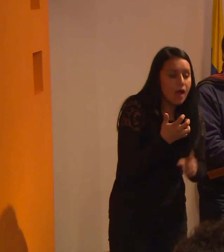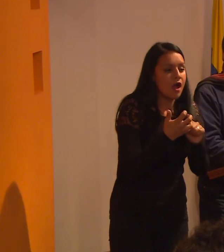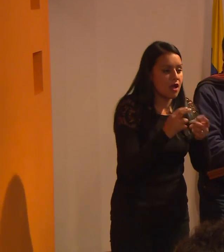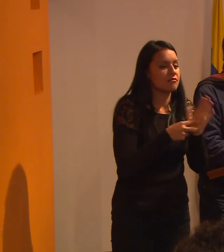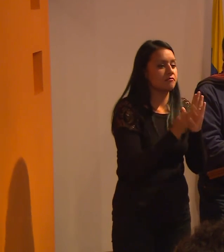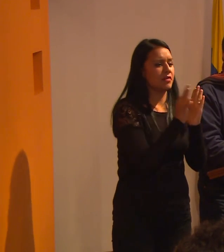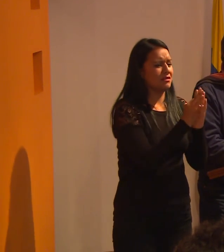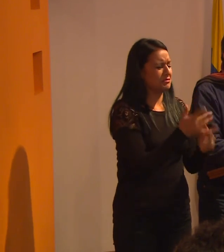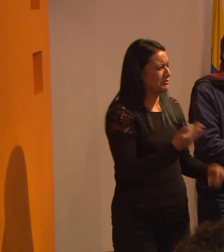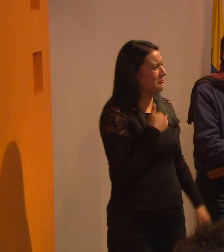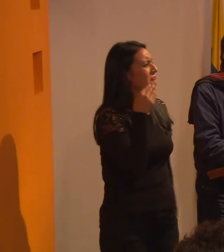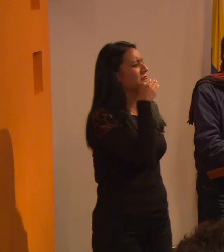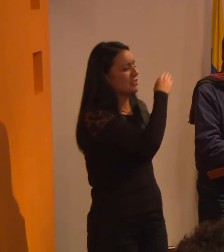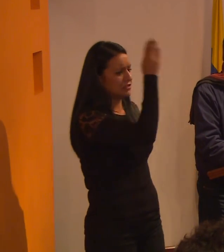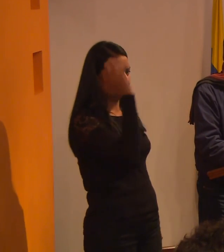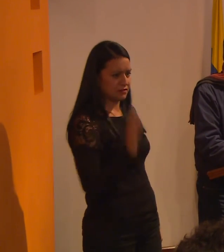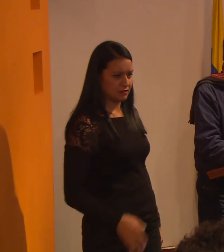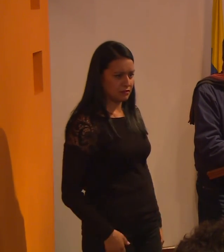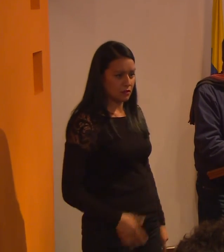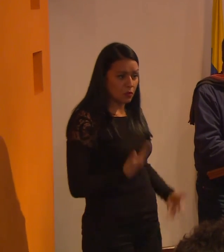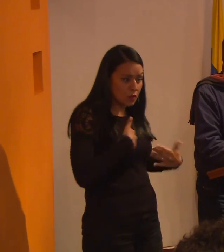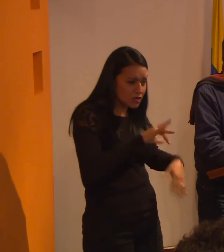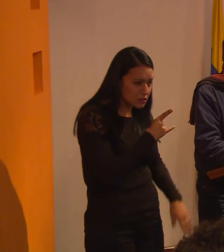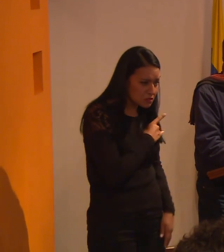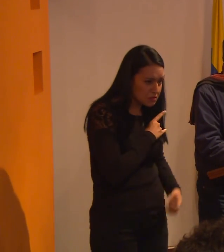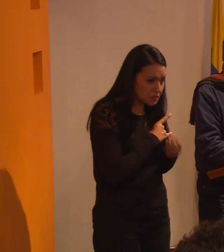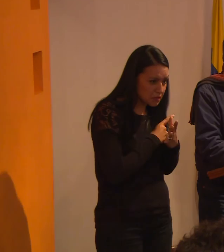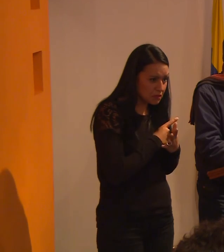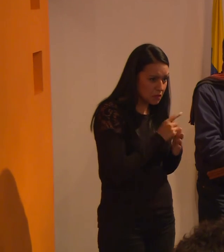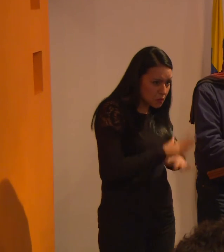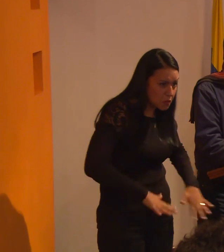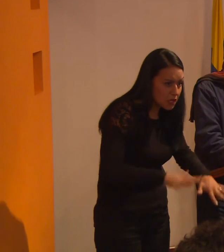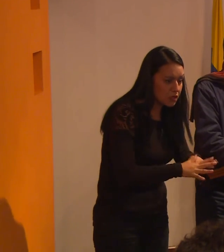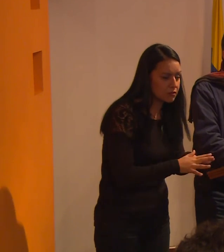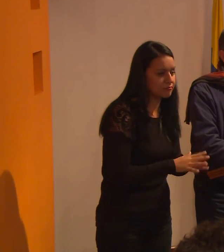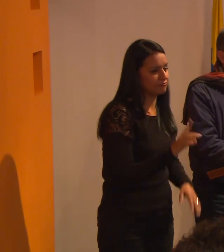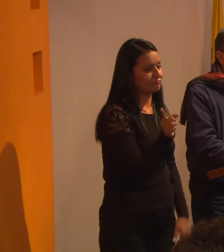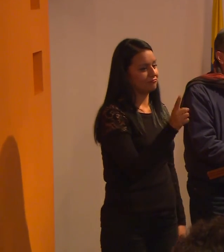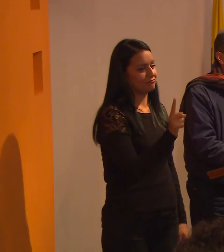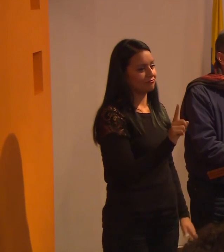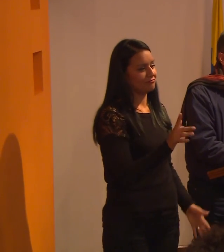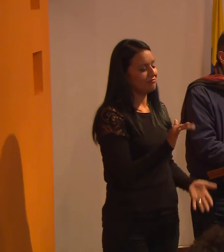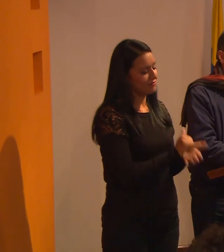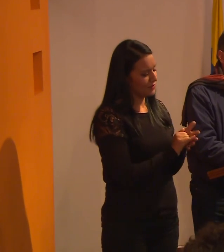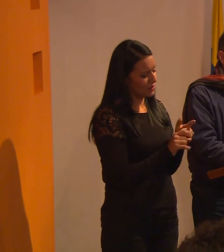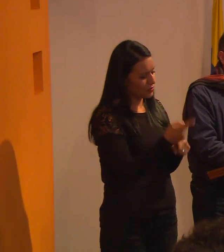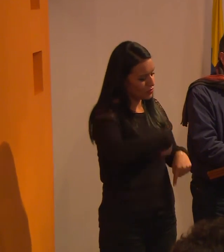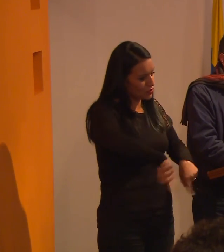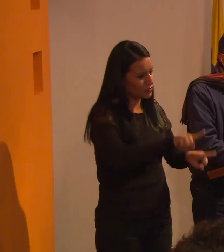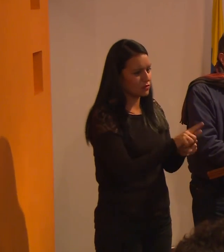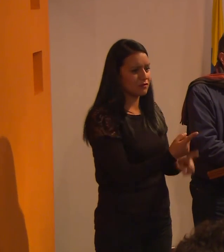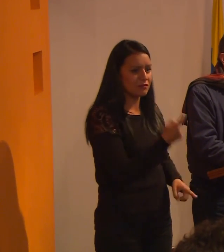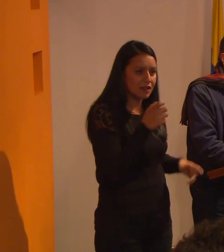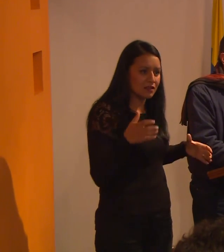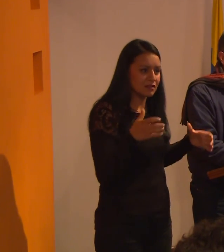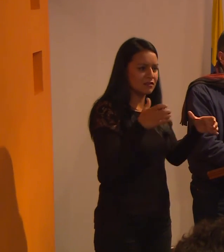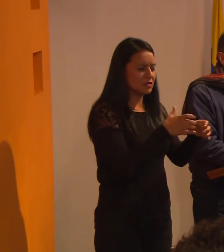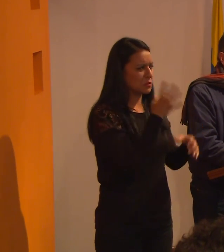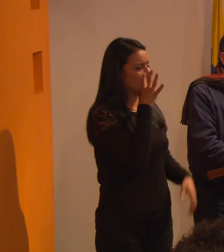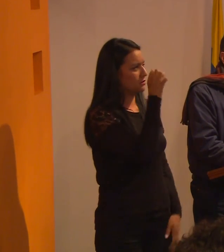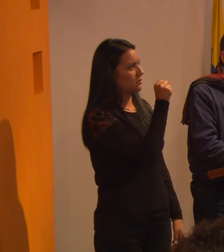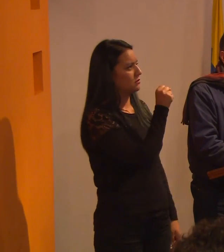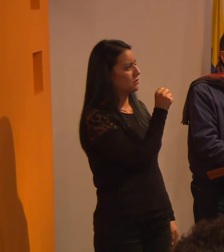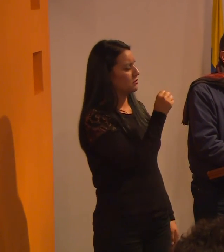falso en cualquier escenario de una universidad pedagógica. Por lo tanto, lo que nos ha faltado es darnos